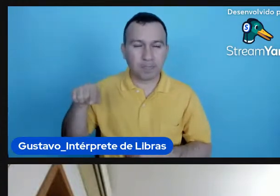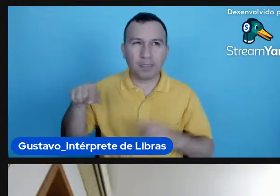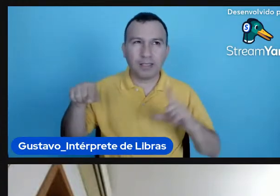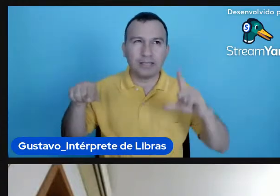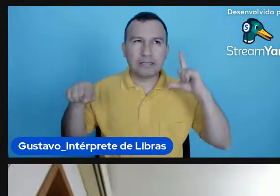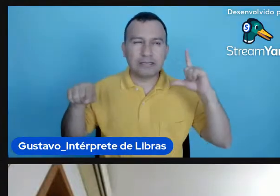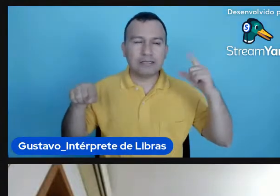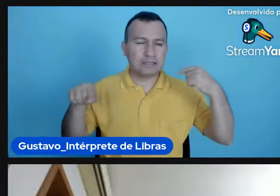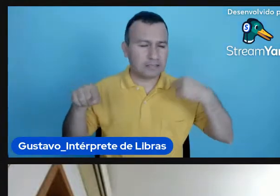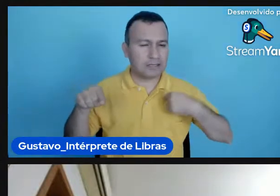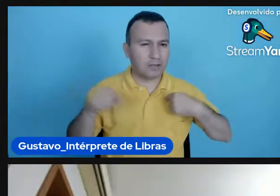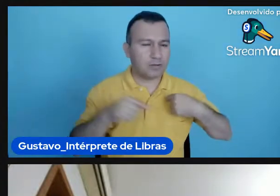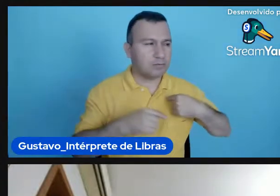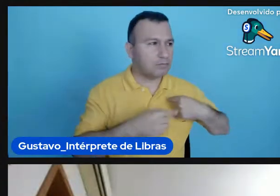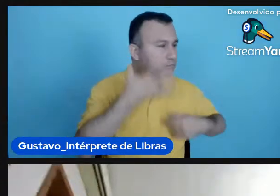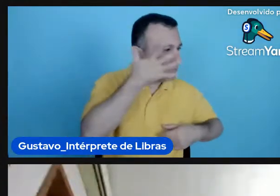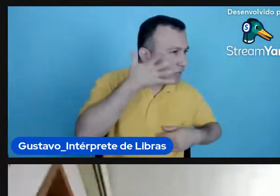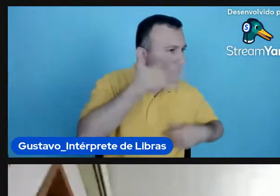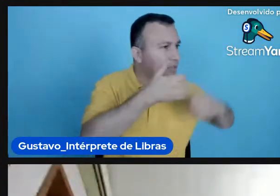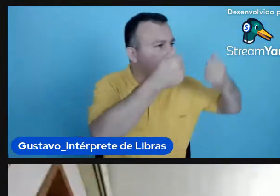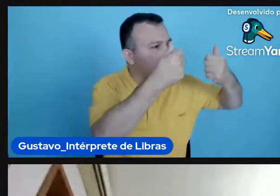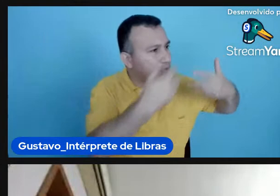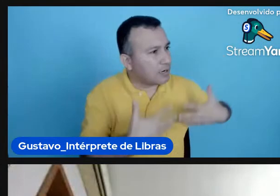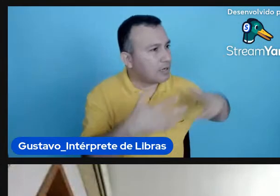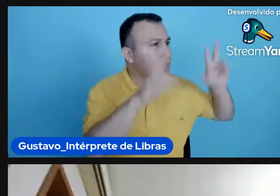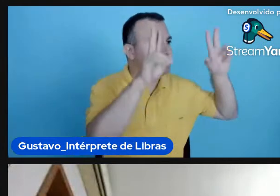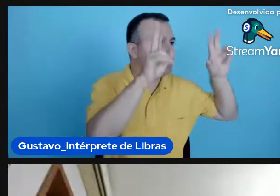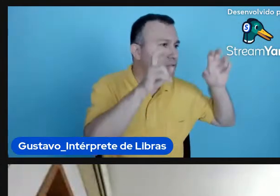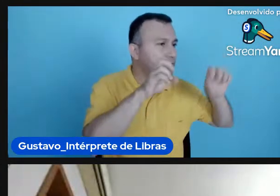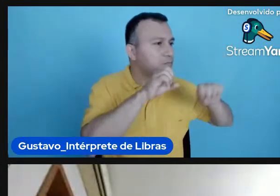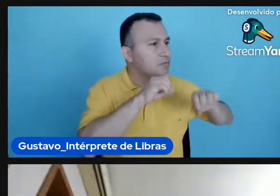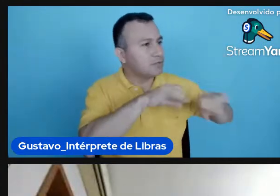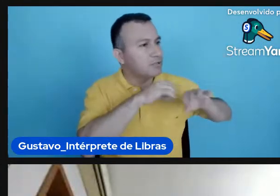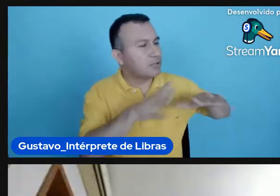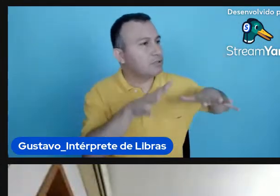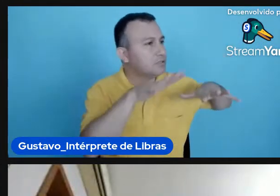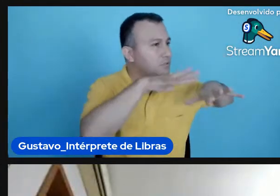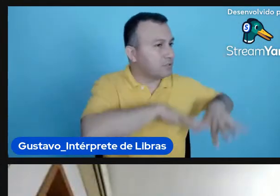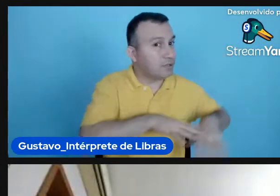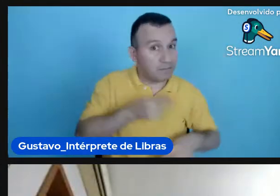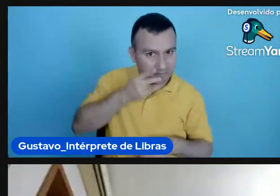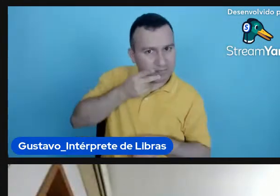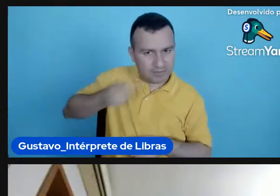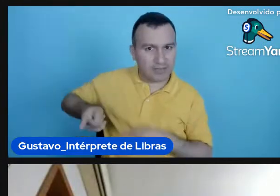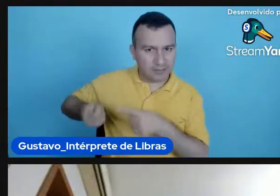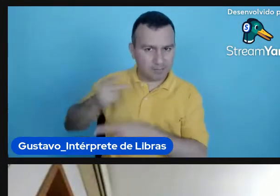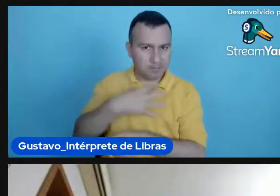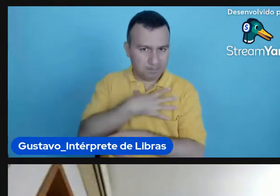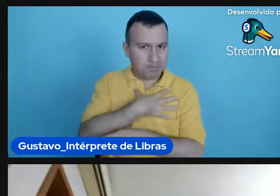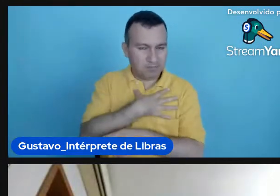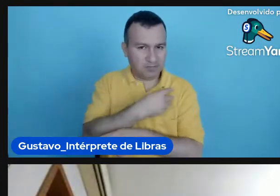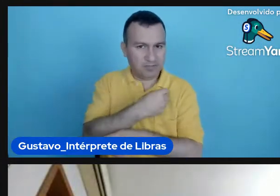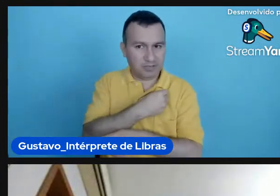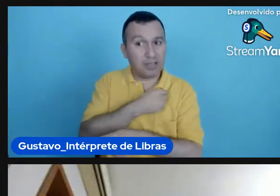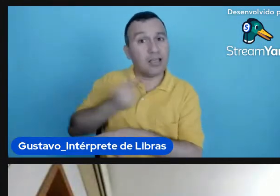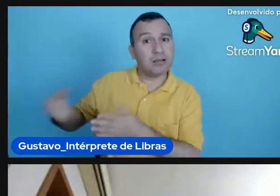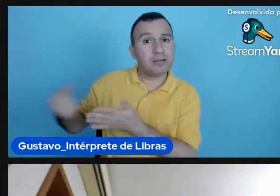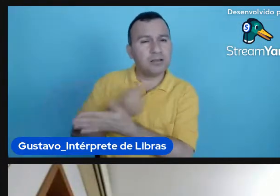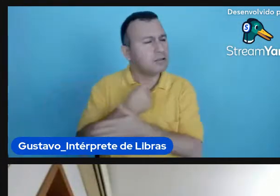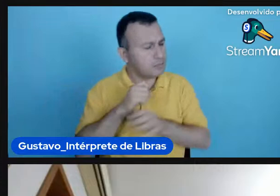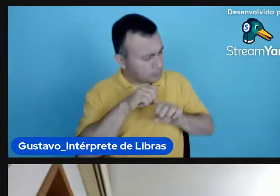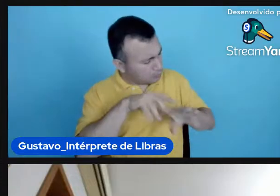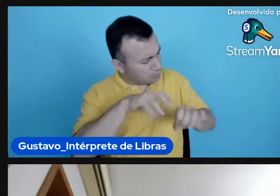palestra sobre isso, e eu contei para ele, ah, vou falar sobre... educação inclusiva, e ele falou, o que é educação inclusiva? Aí eu expliquei para ele o que era, ele falou,